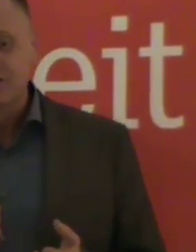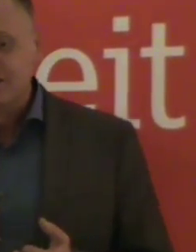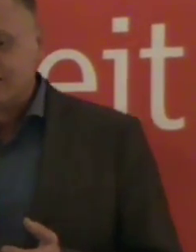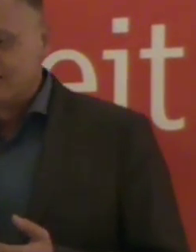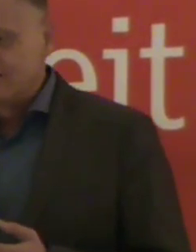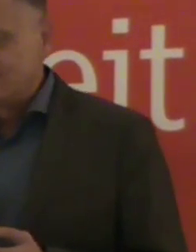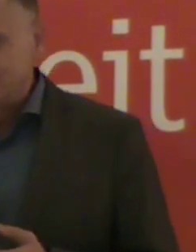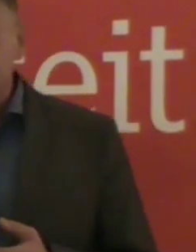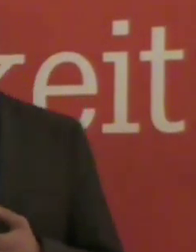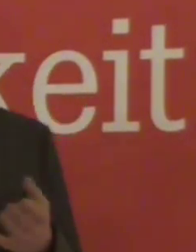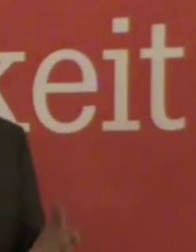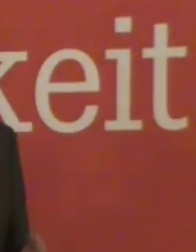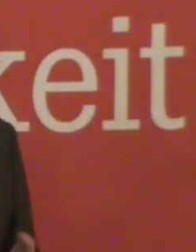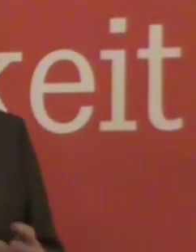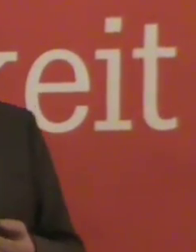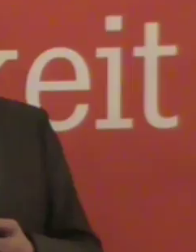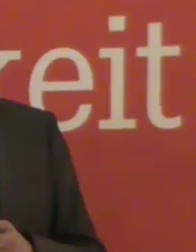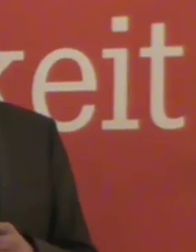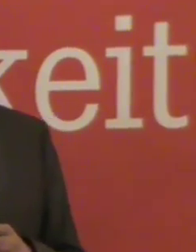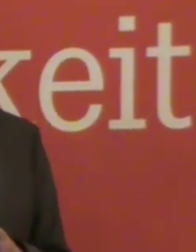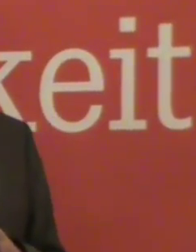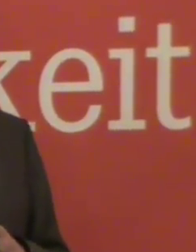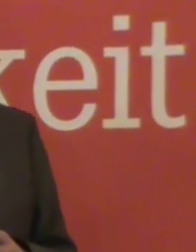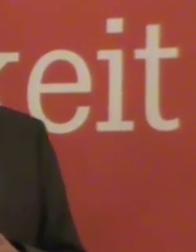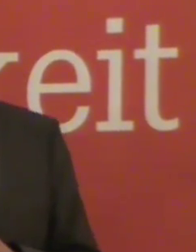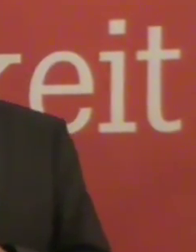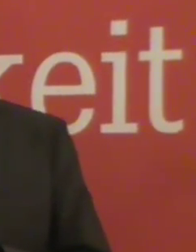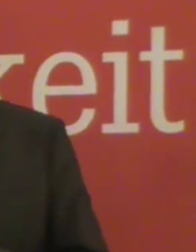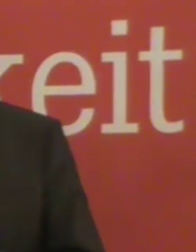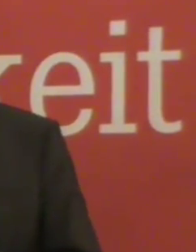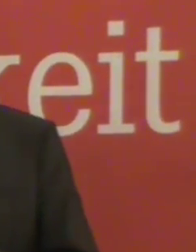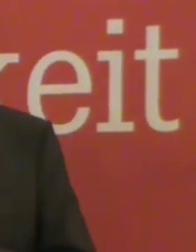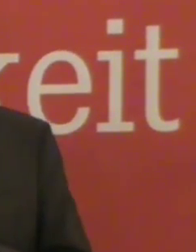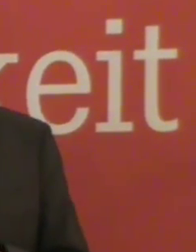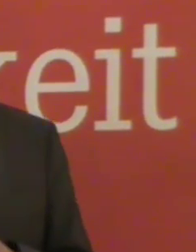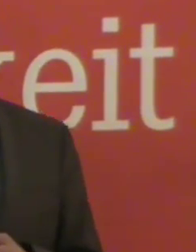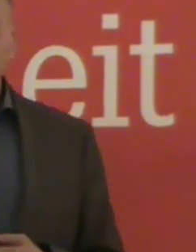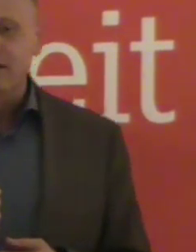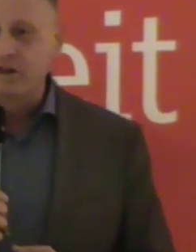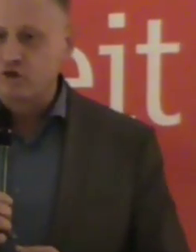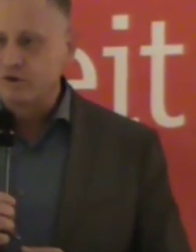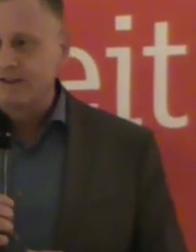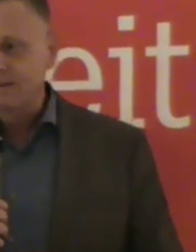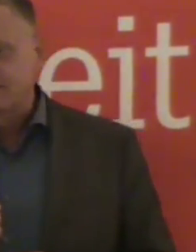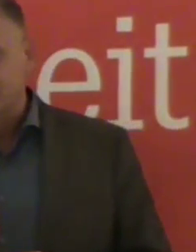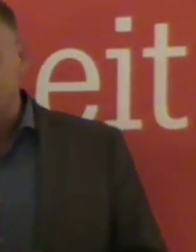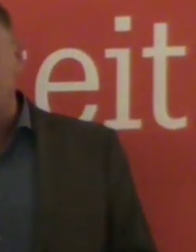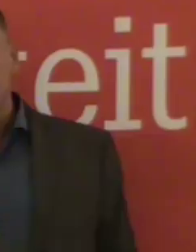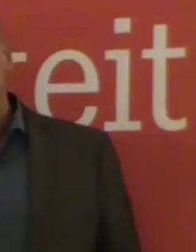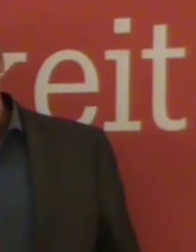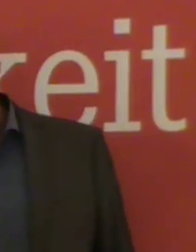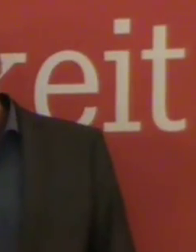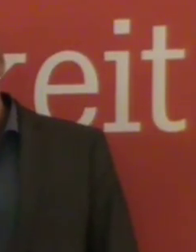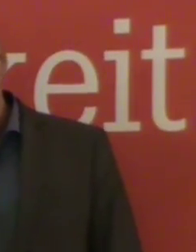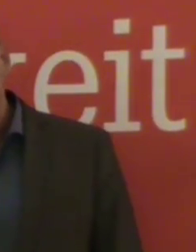sind, die hier die Vertreter von Vereinen und Verbänden in unserem Land sind. Denn ein Stück weit waren